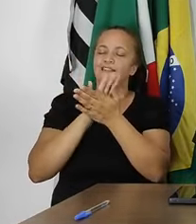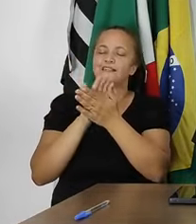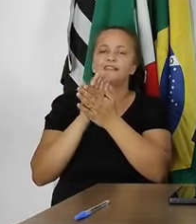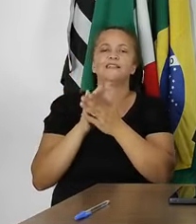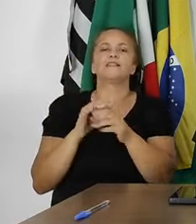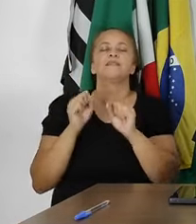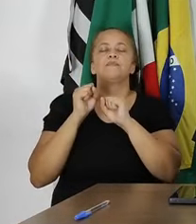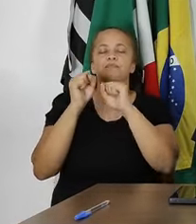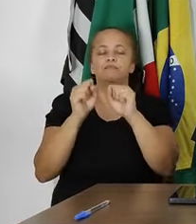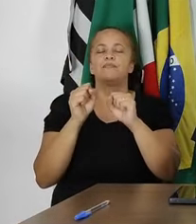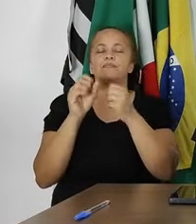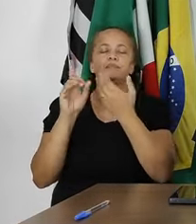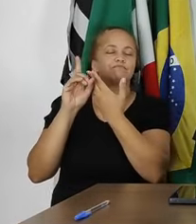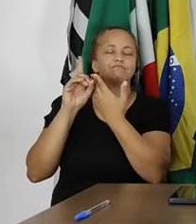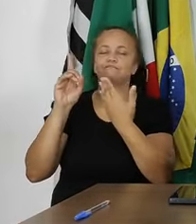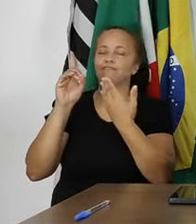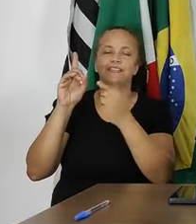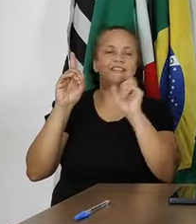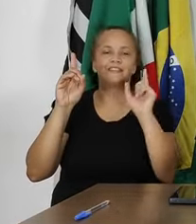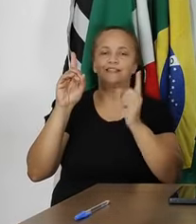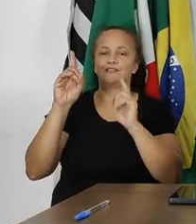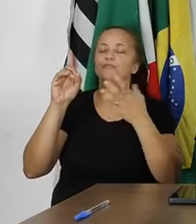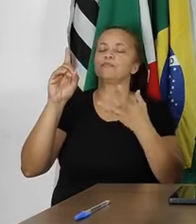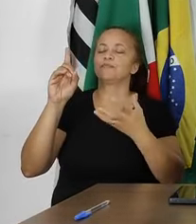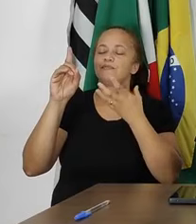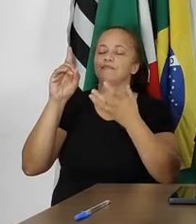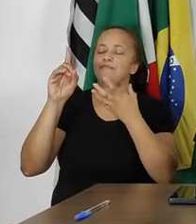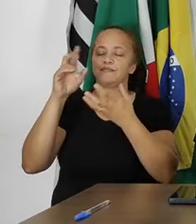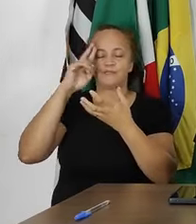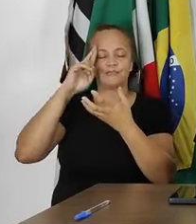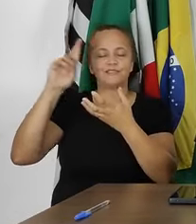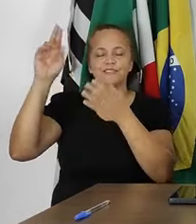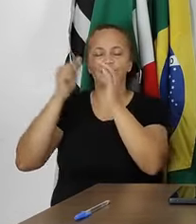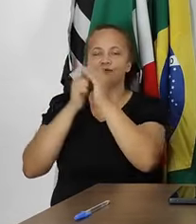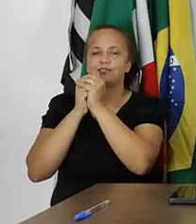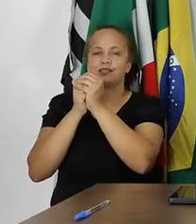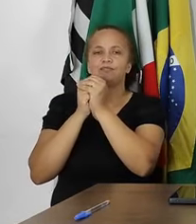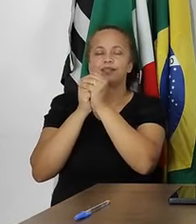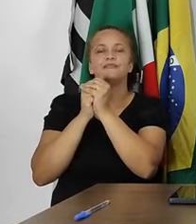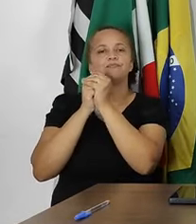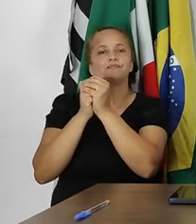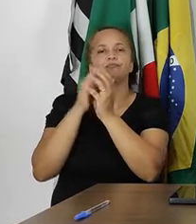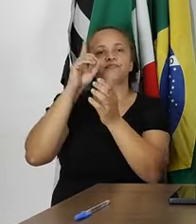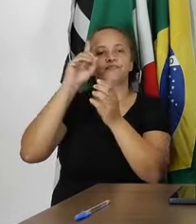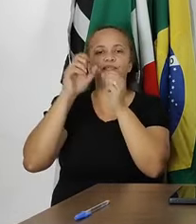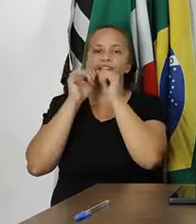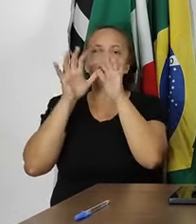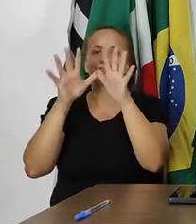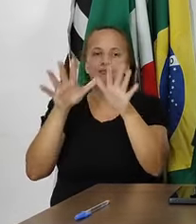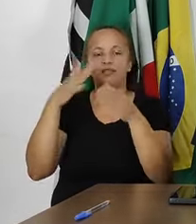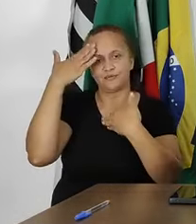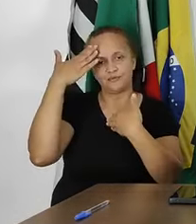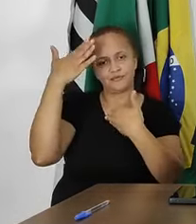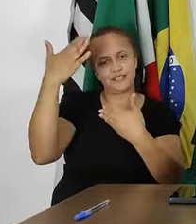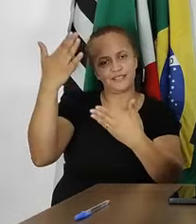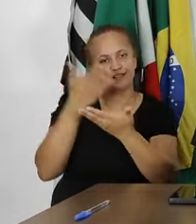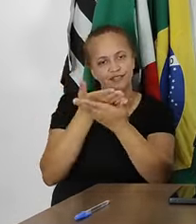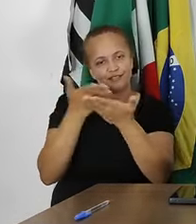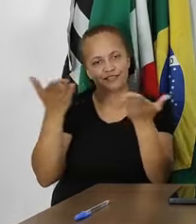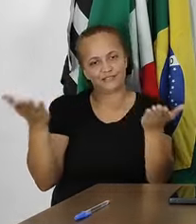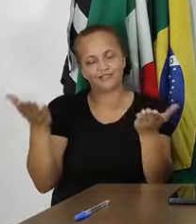do Senhor, Pai, que está em Cristo Jesus. Amém e amém. Amém? Deus te abençoe. Obrigado por ter estado